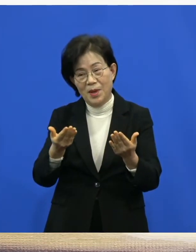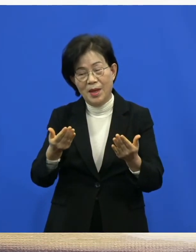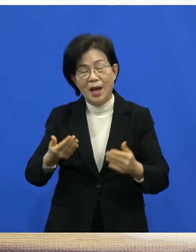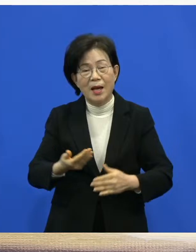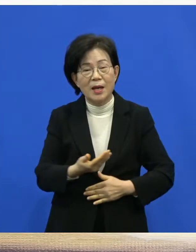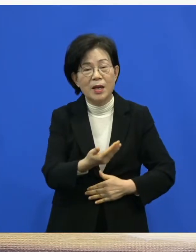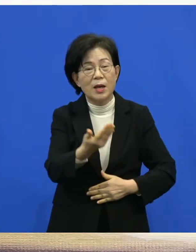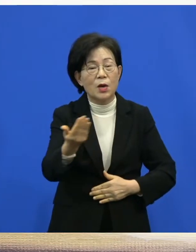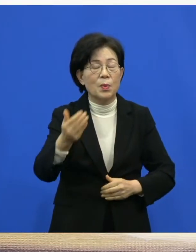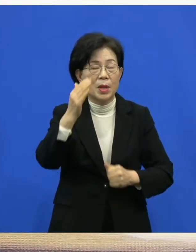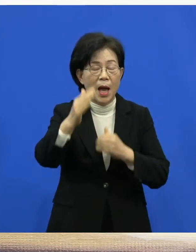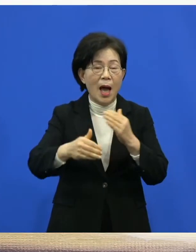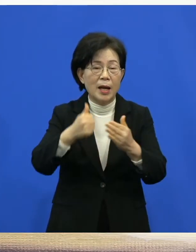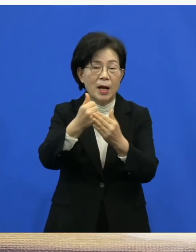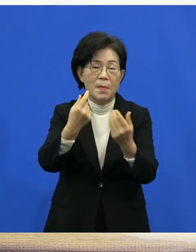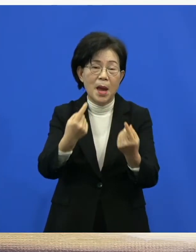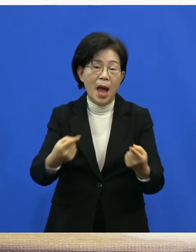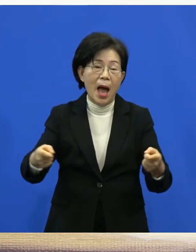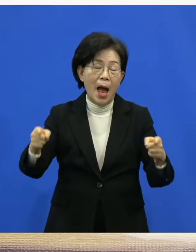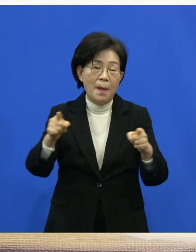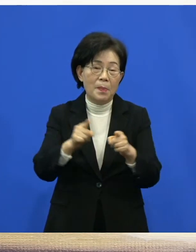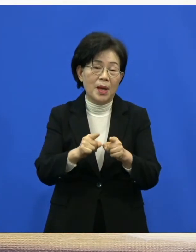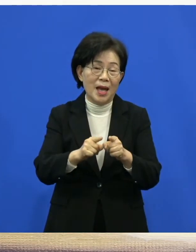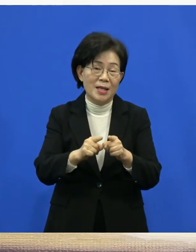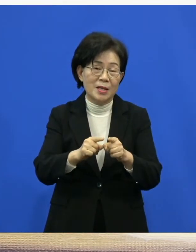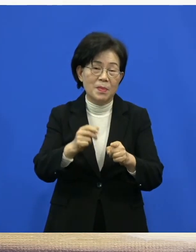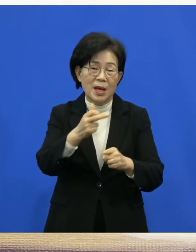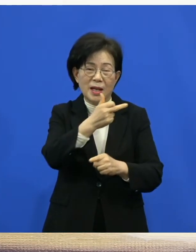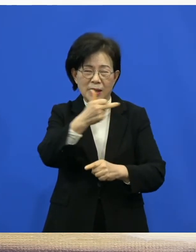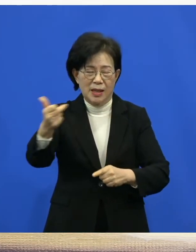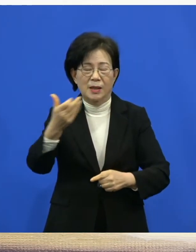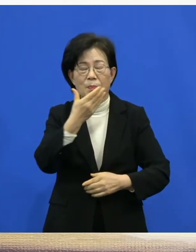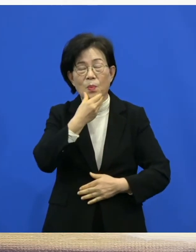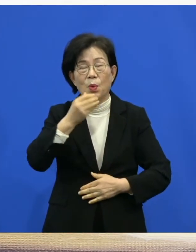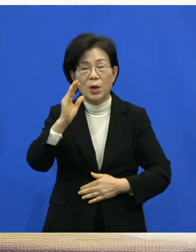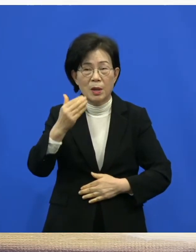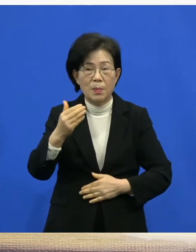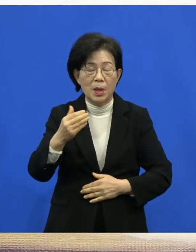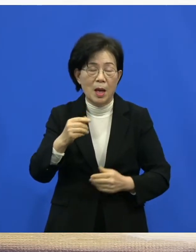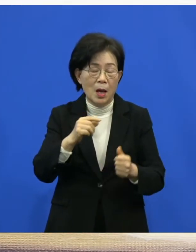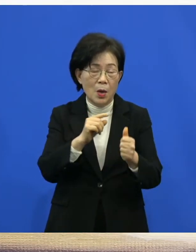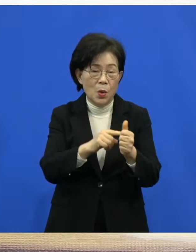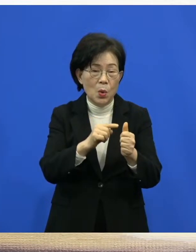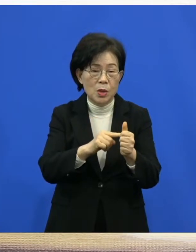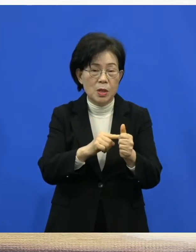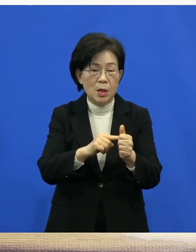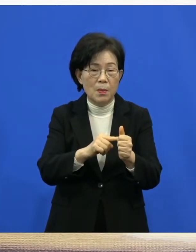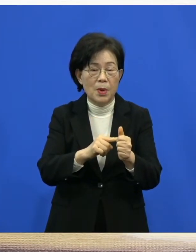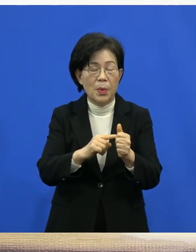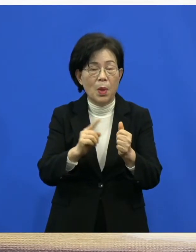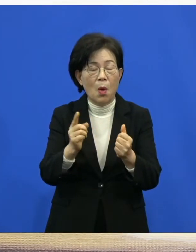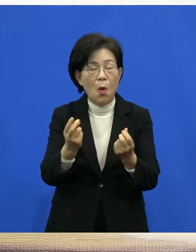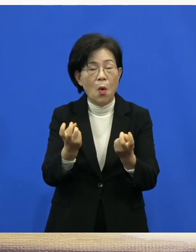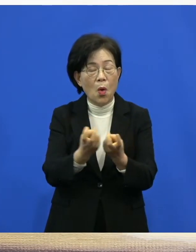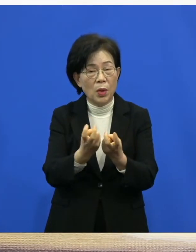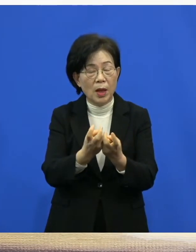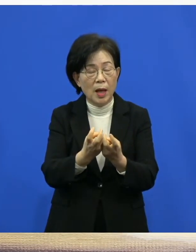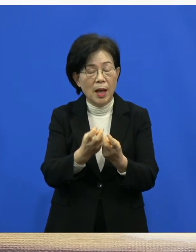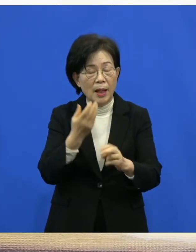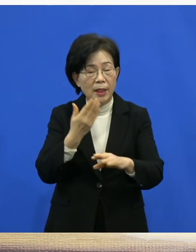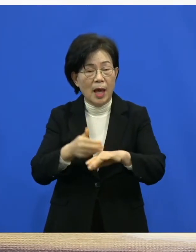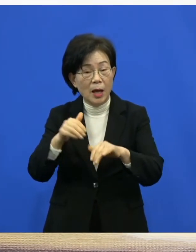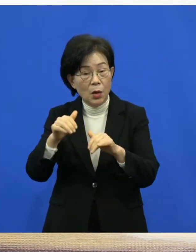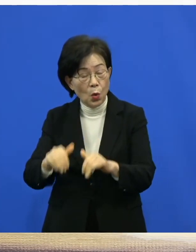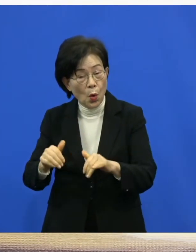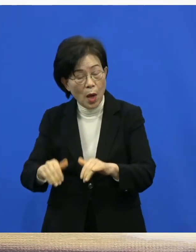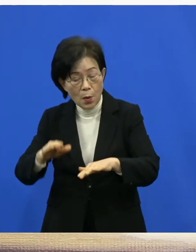여러분 하나님이 함께 하심보다 더 큰 복은 없습니다. 요셉의 모습은 어떻게 나타나고 있습니까? 다른 노예들과 확연한